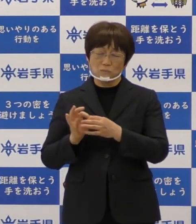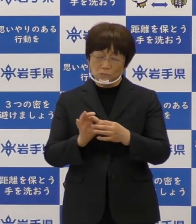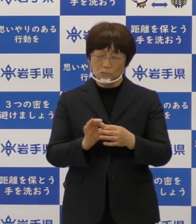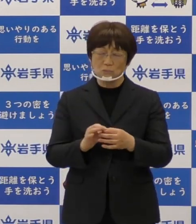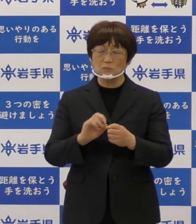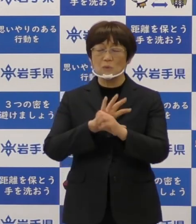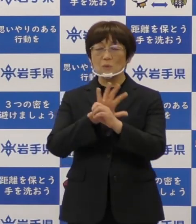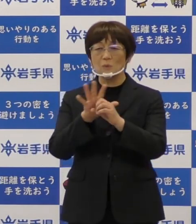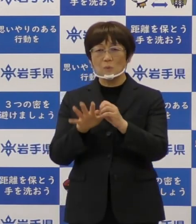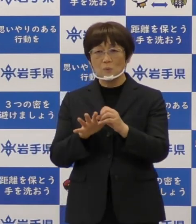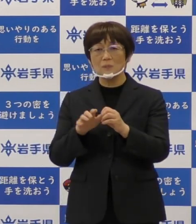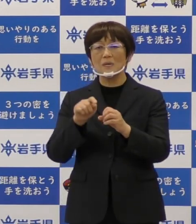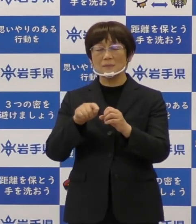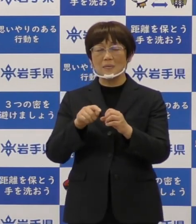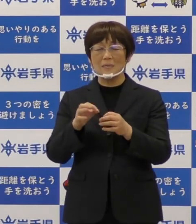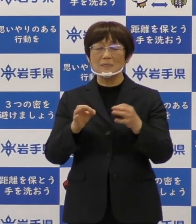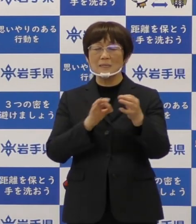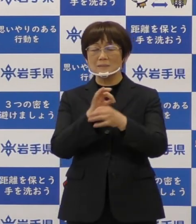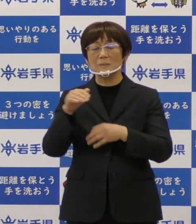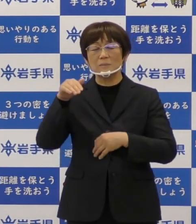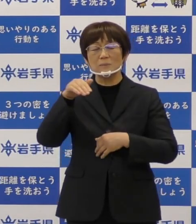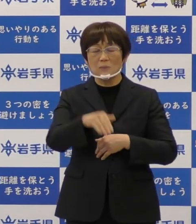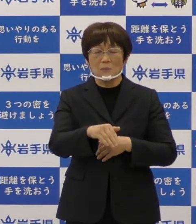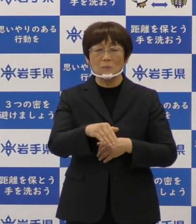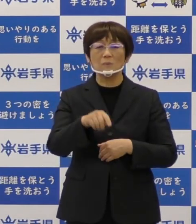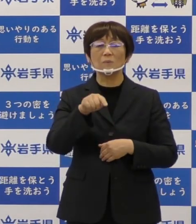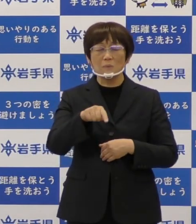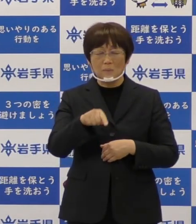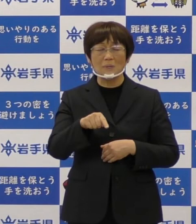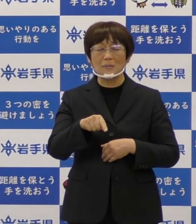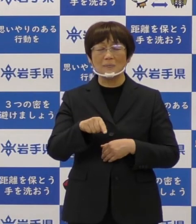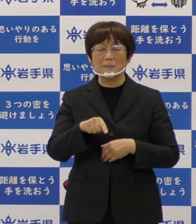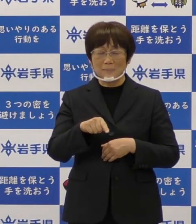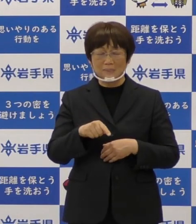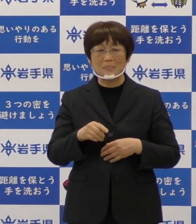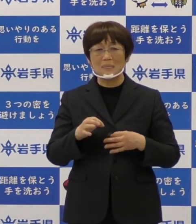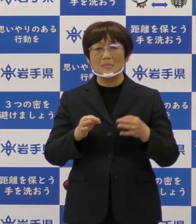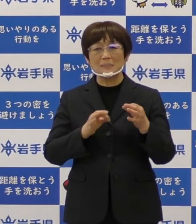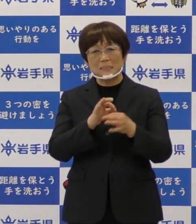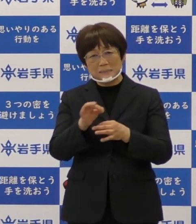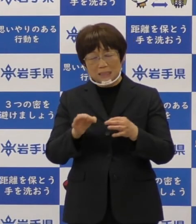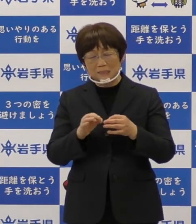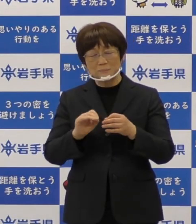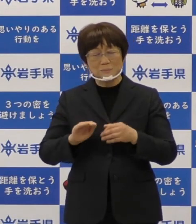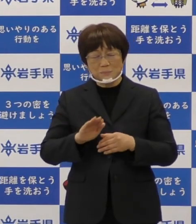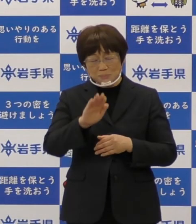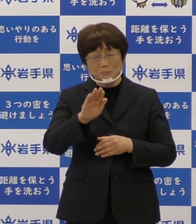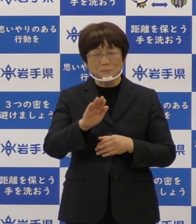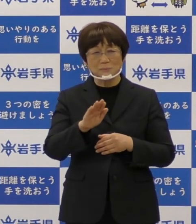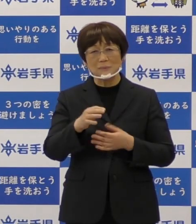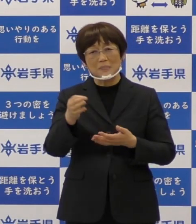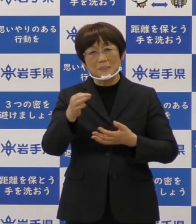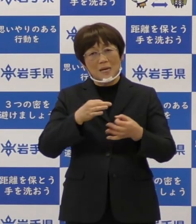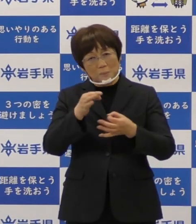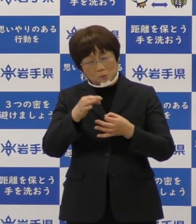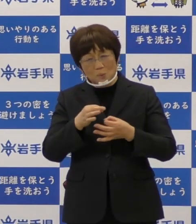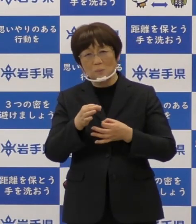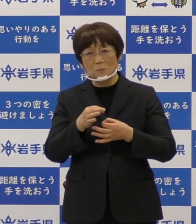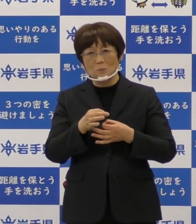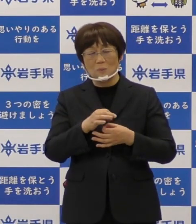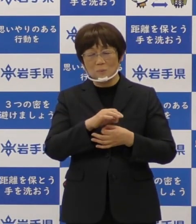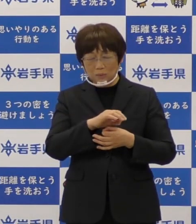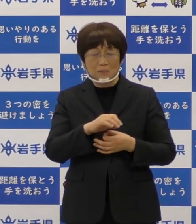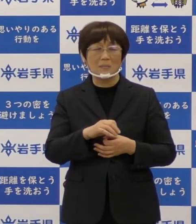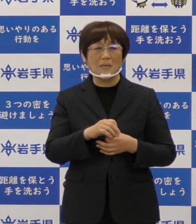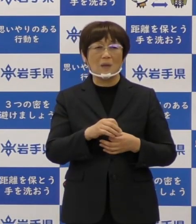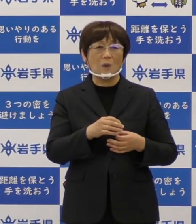コロナによる仕事の落ち込みに対しては消費の拡大を消費者の皆さんにもそれが商品にせよサービスに